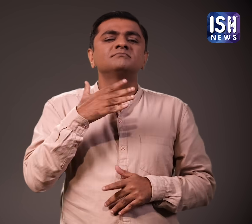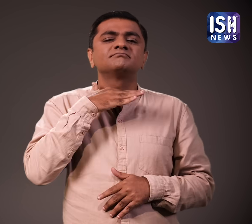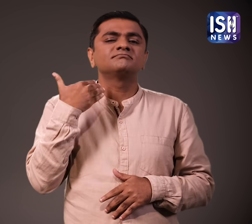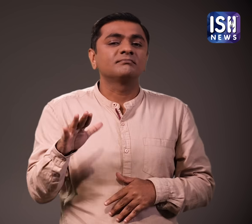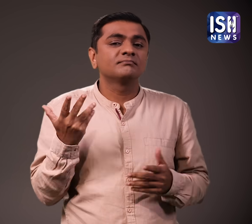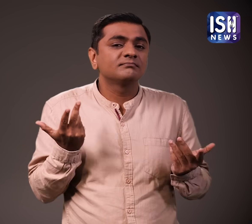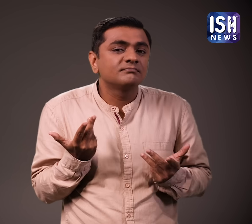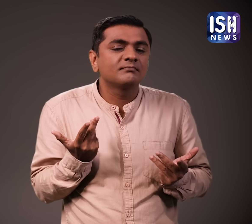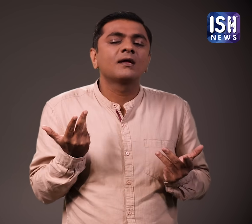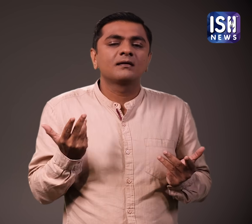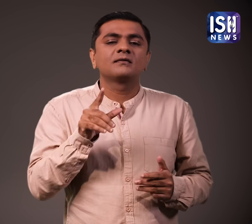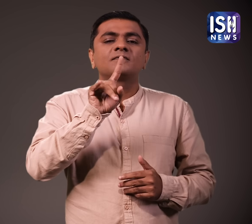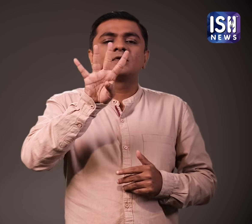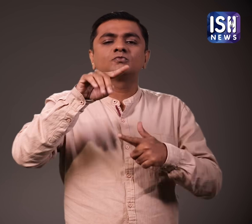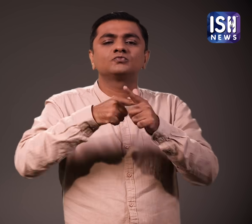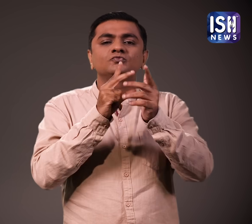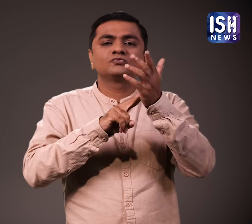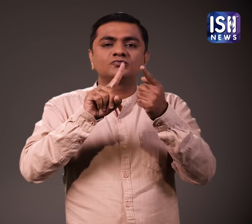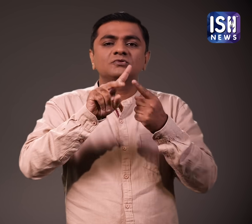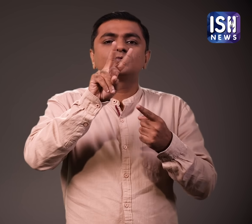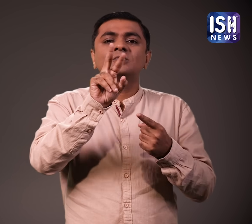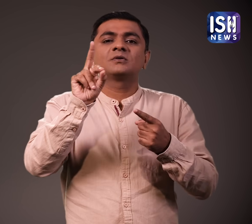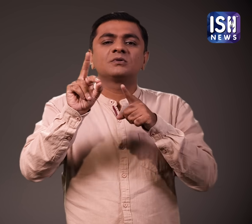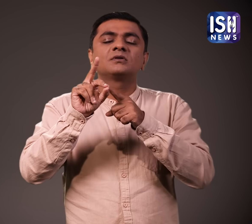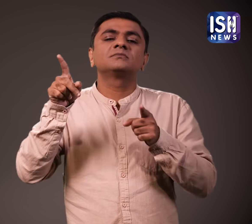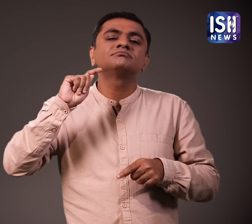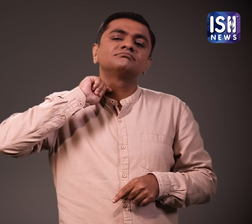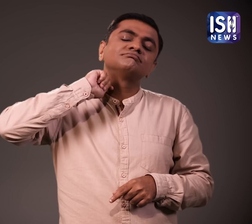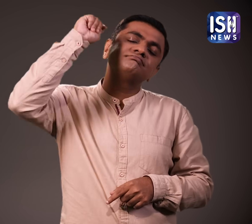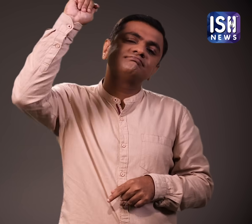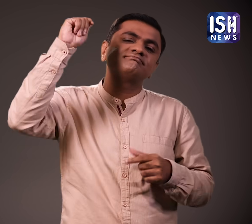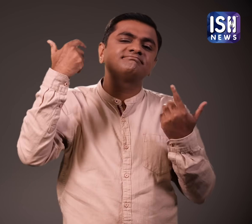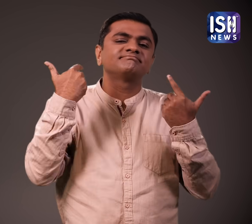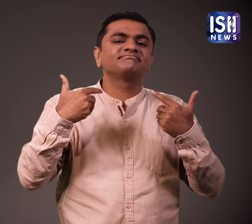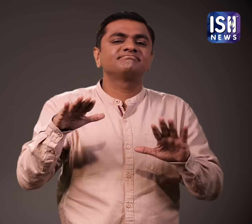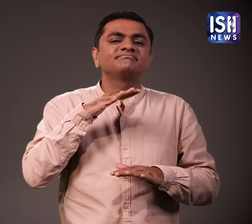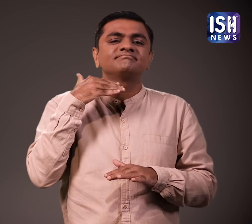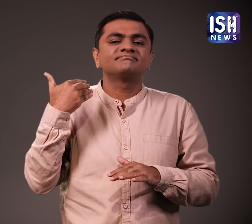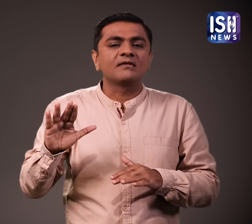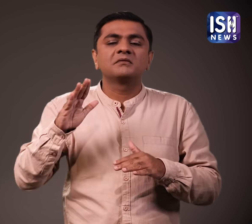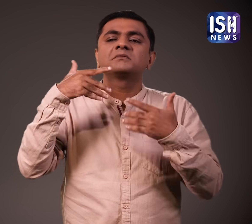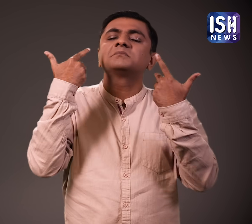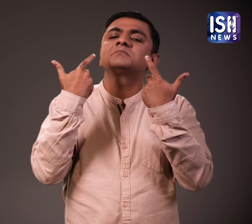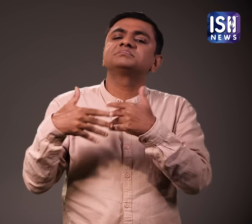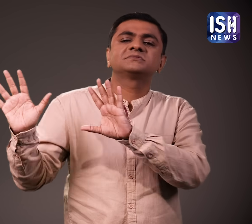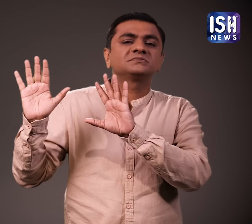14 जुन 2020 को उनके घर पर लटकते हुए पाया गया था।